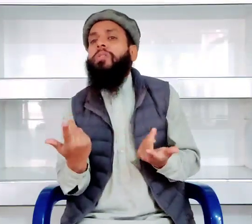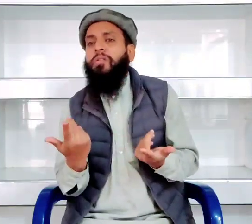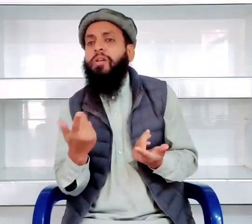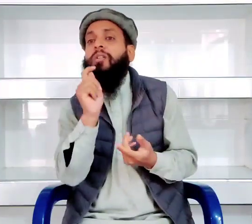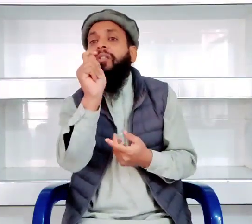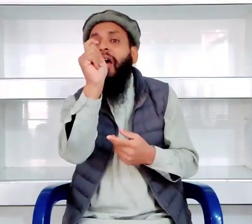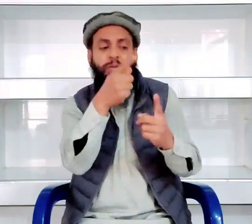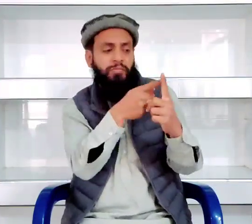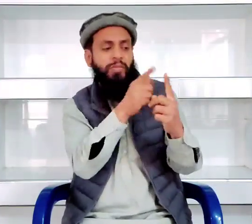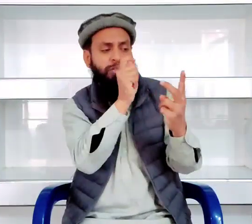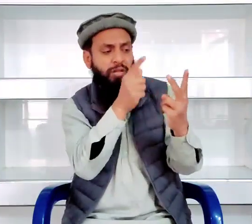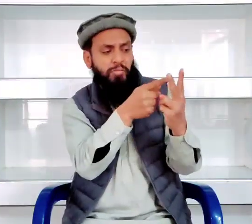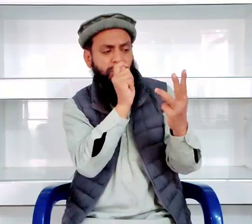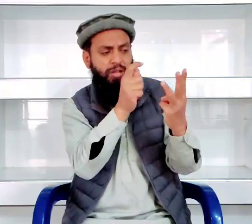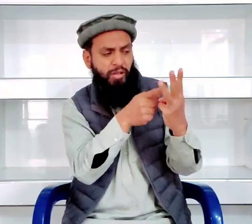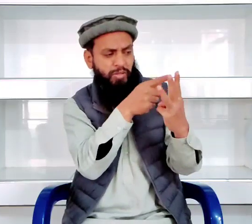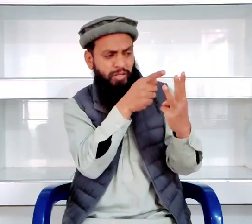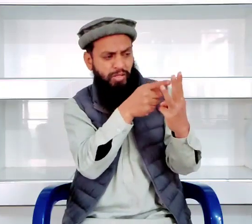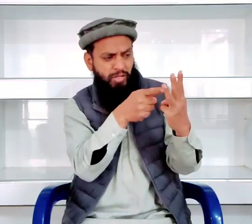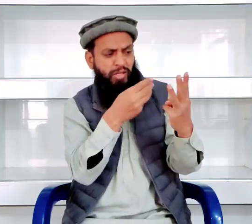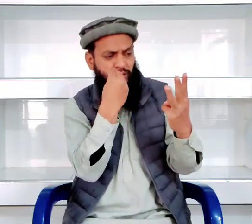اور یہ کتنا کبیرہ گناہ ہے